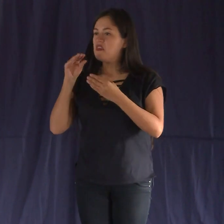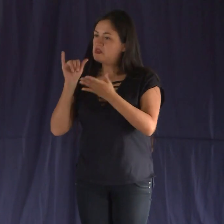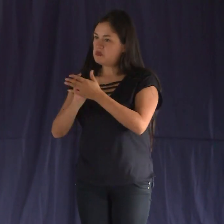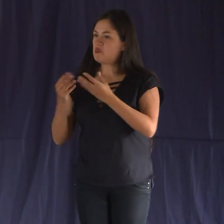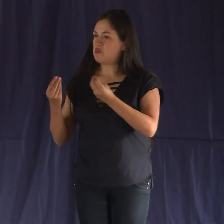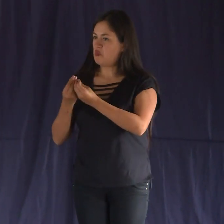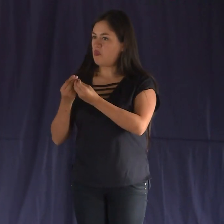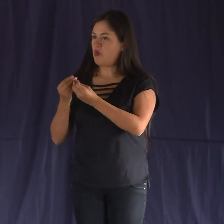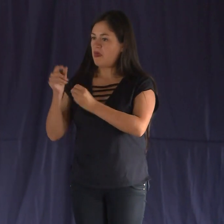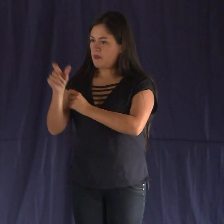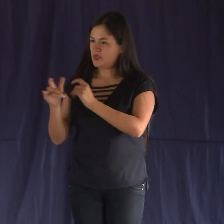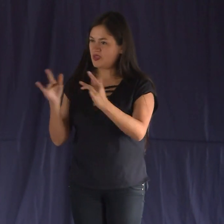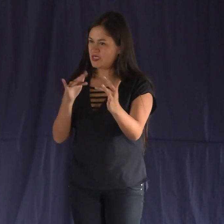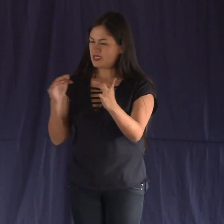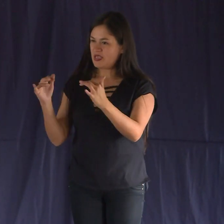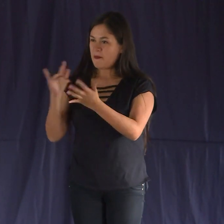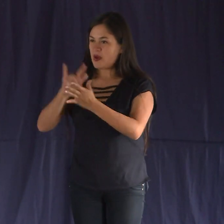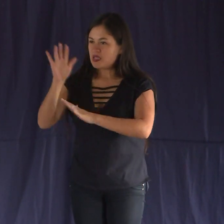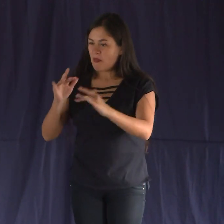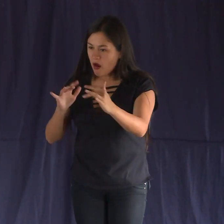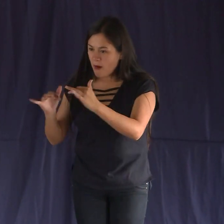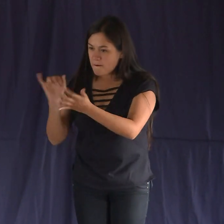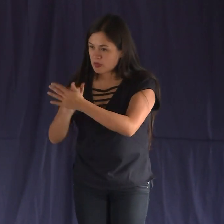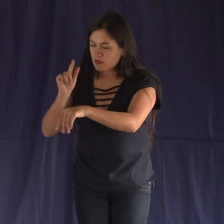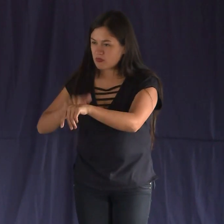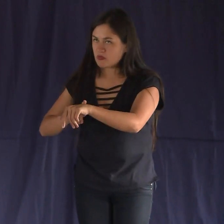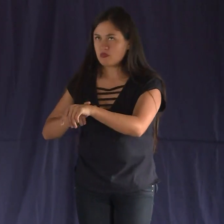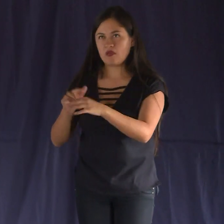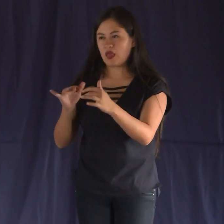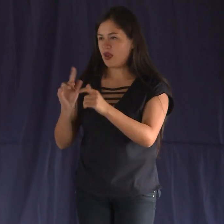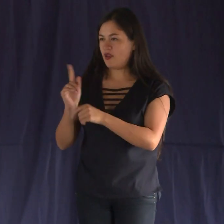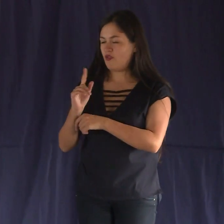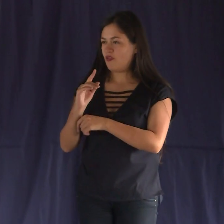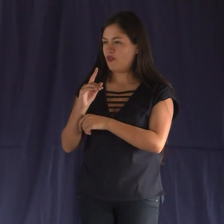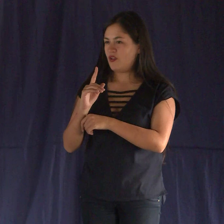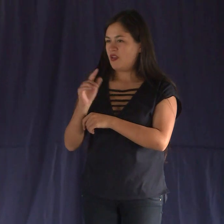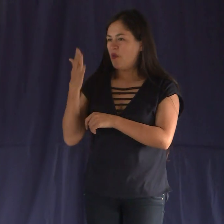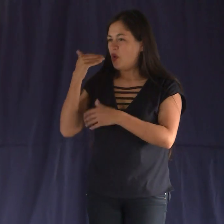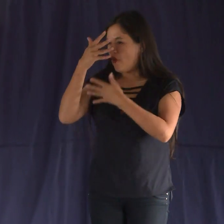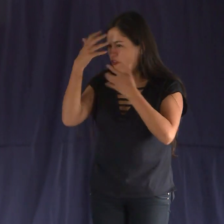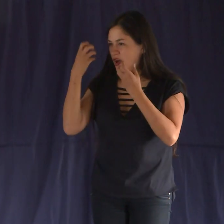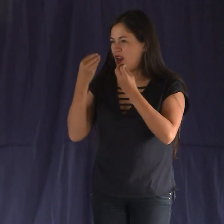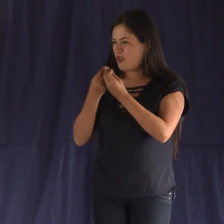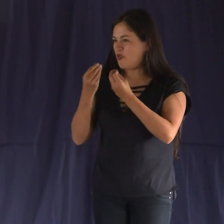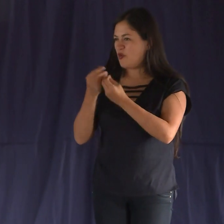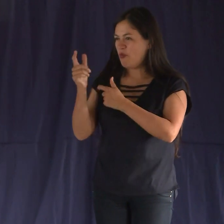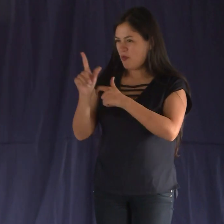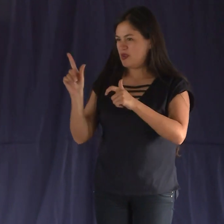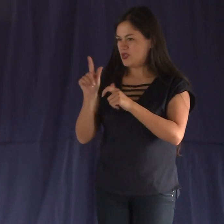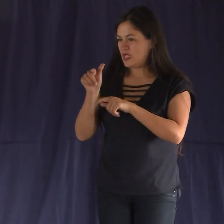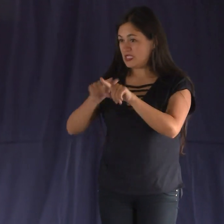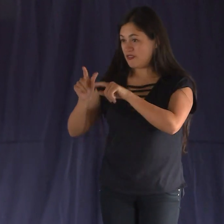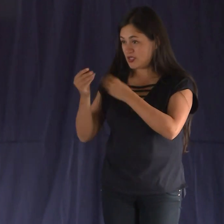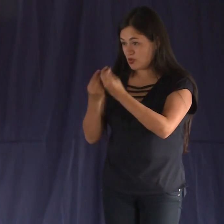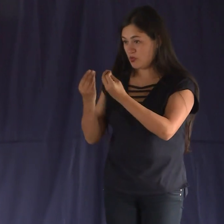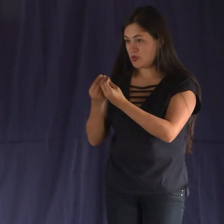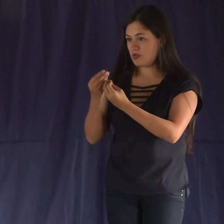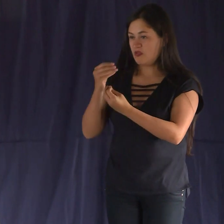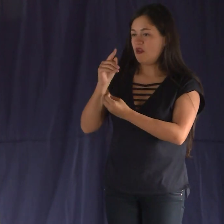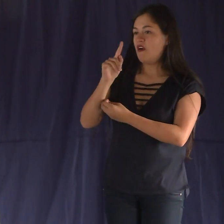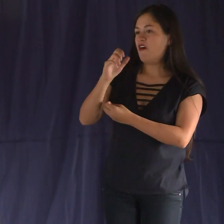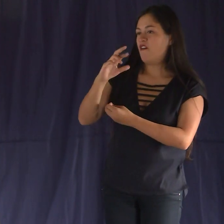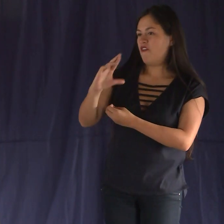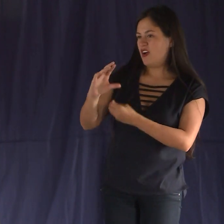momento, de un lado, del otro, y con diferentes culturas, porque ustedes saben que nosotros somos multiculturales.